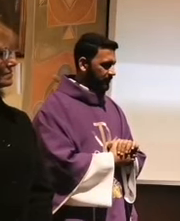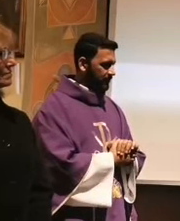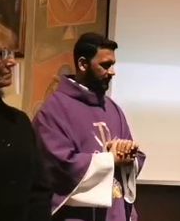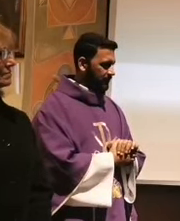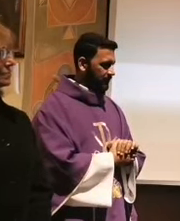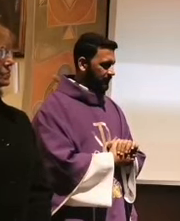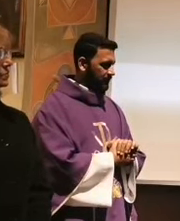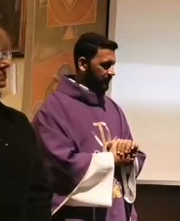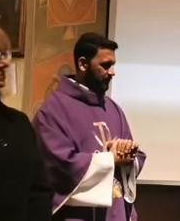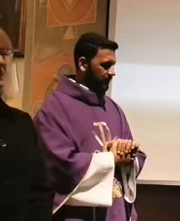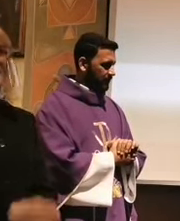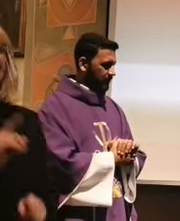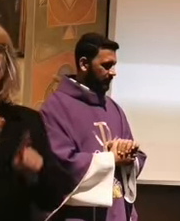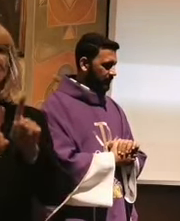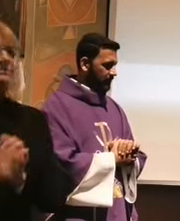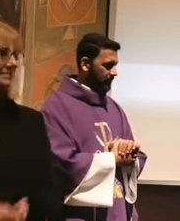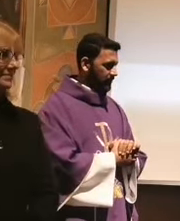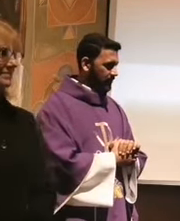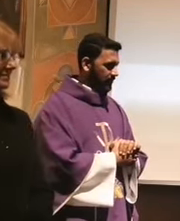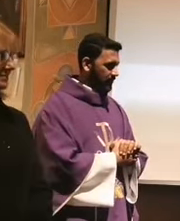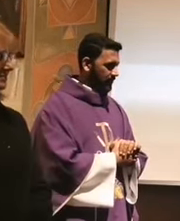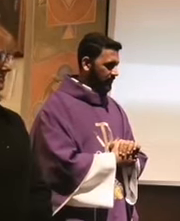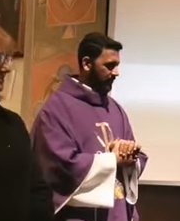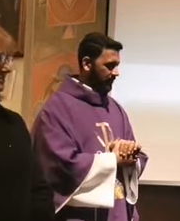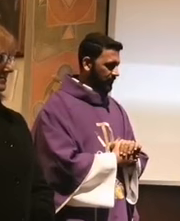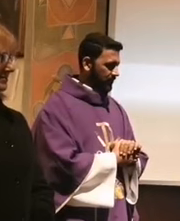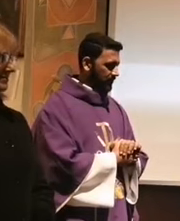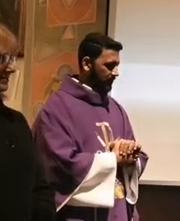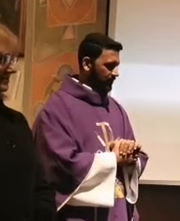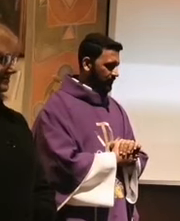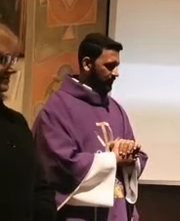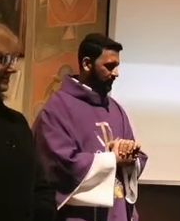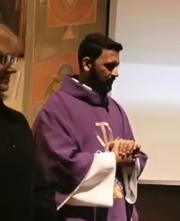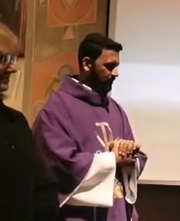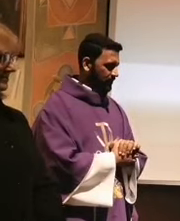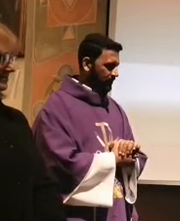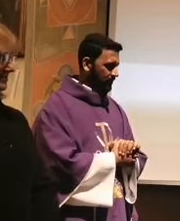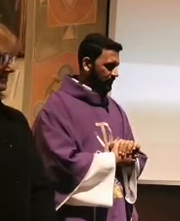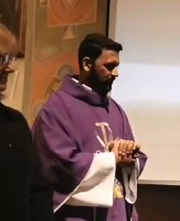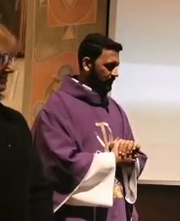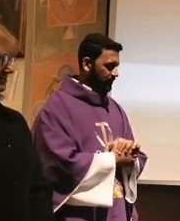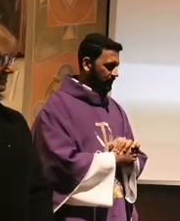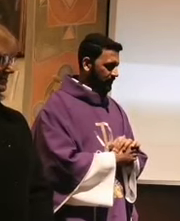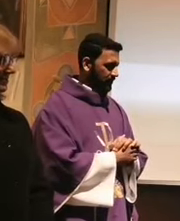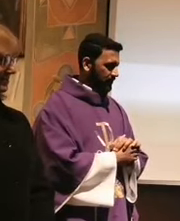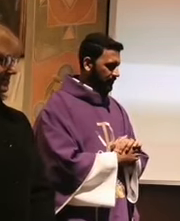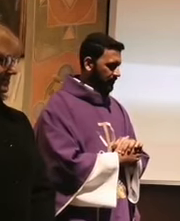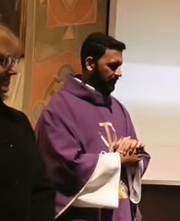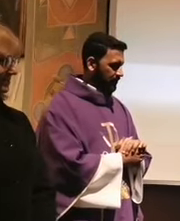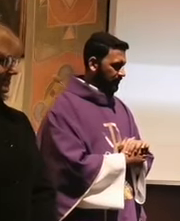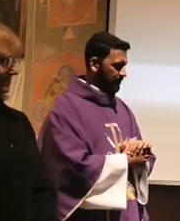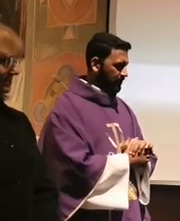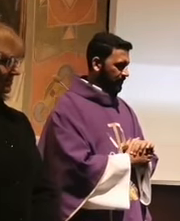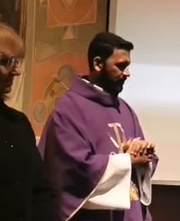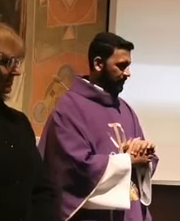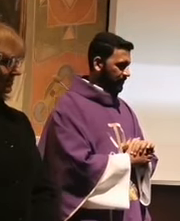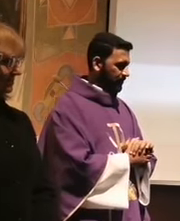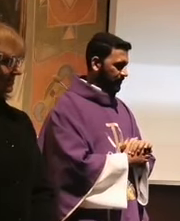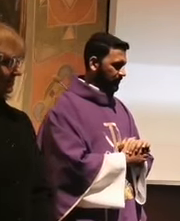pytamy, dlaczego on przychodzi do kościoła, a on inny kraj. Nie tylko w Polsce, Polska nie tylko jest katolik,